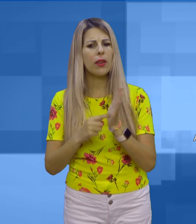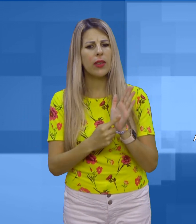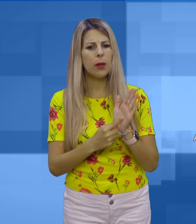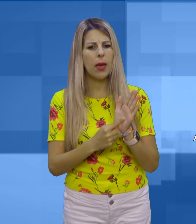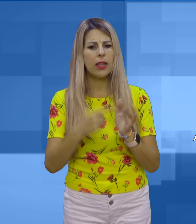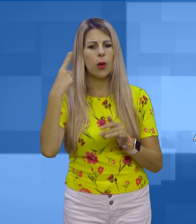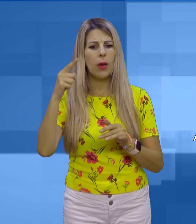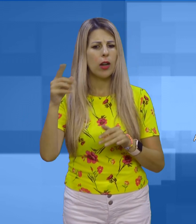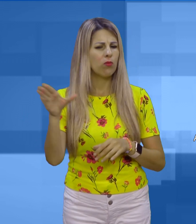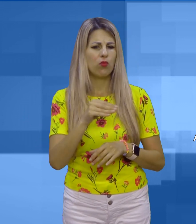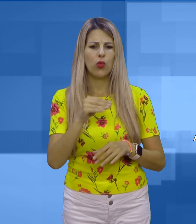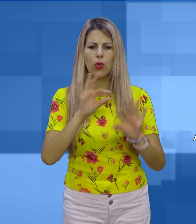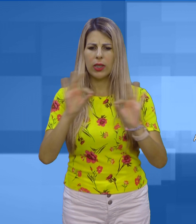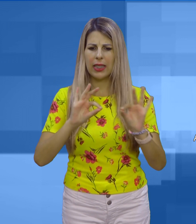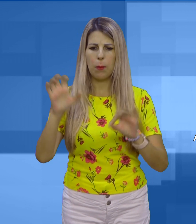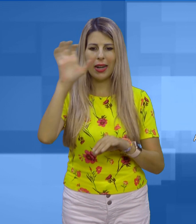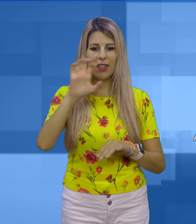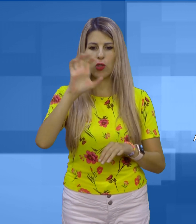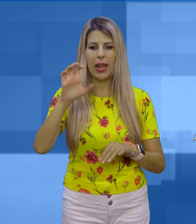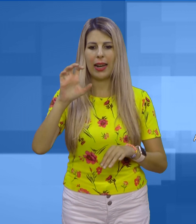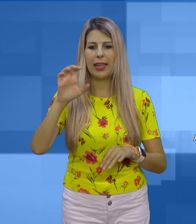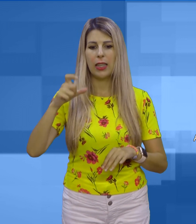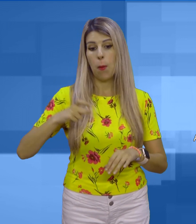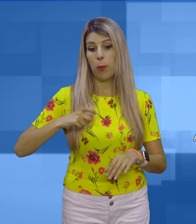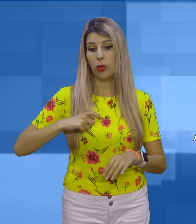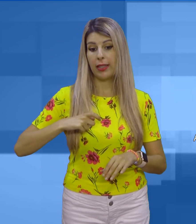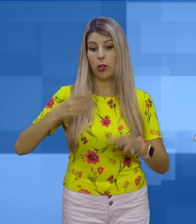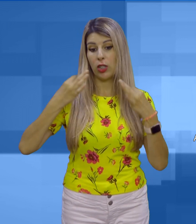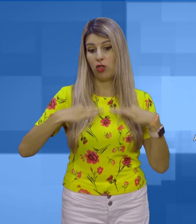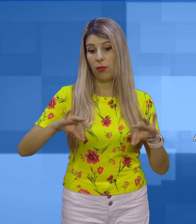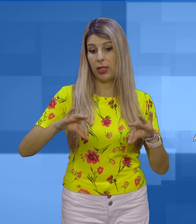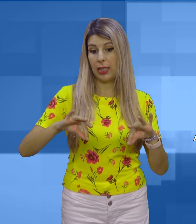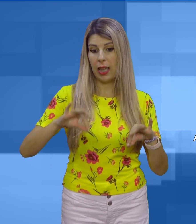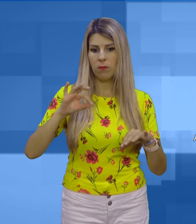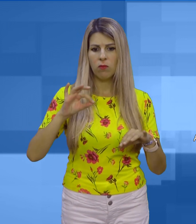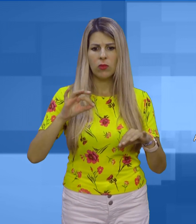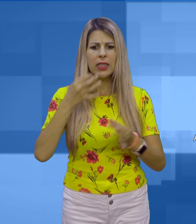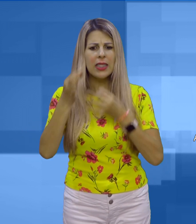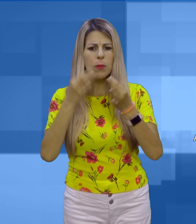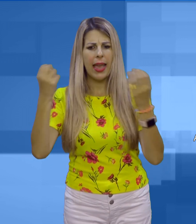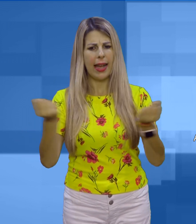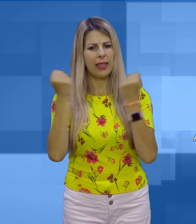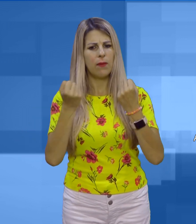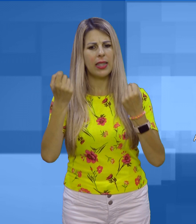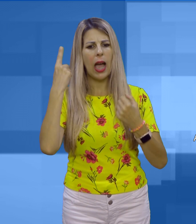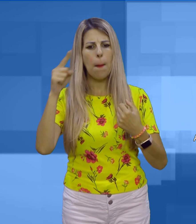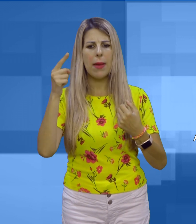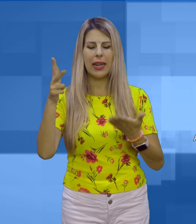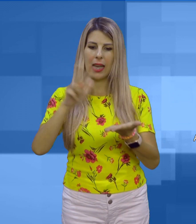di riferimento sia per l'intero sistema regionale di protezione civile che indica le attività finalizzate a garantire la sicurezza